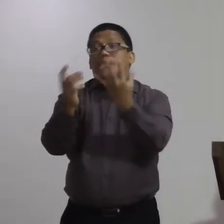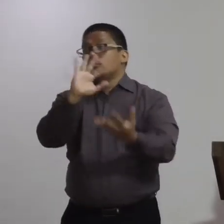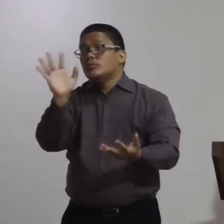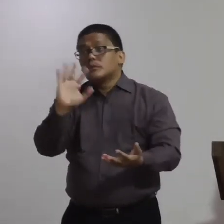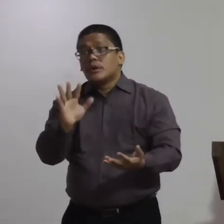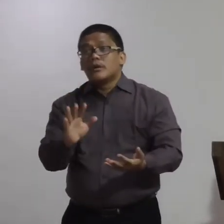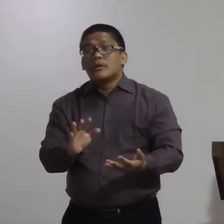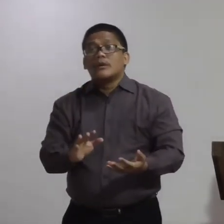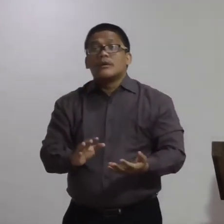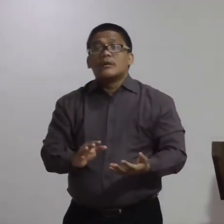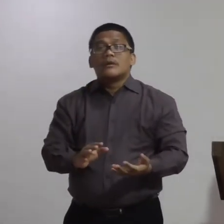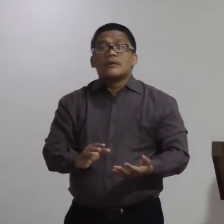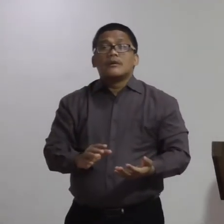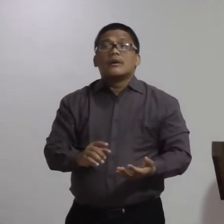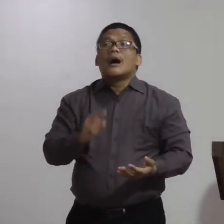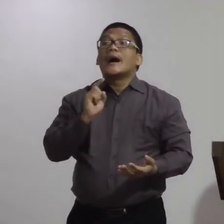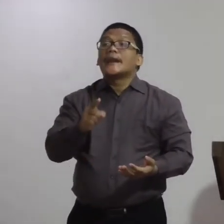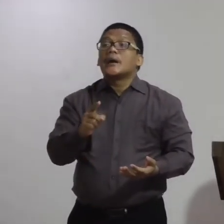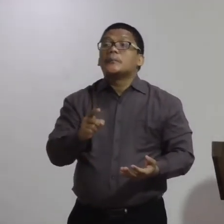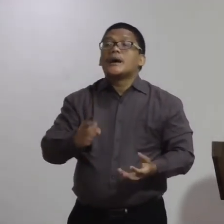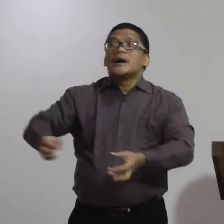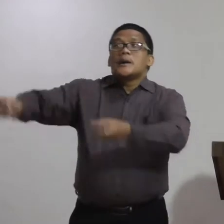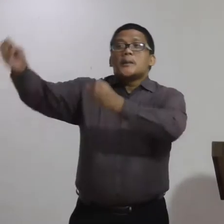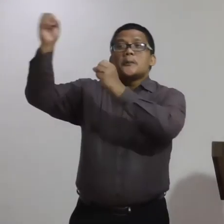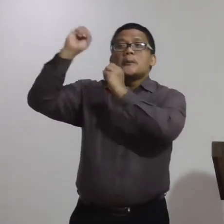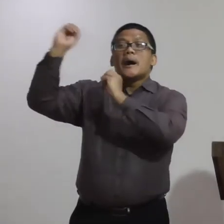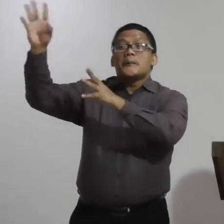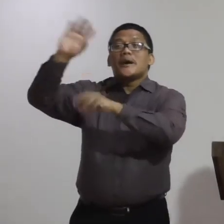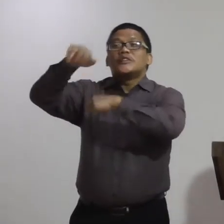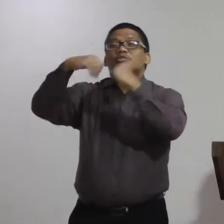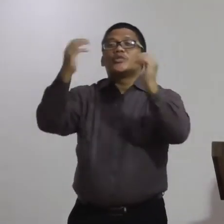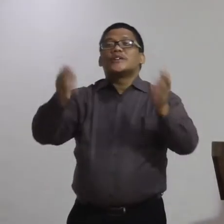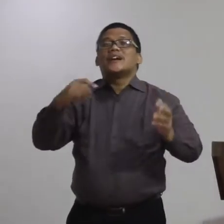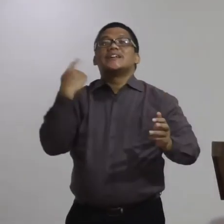supaya Bapa di surga dimuliakan, ya.